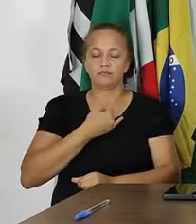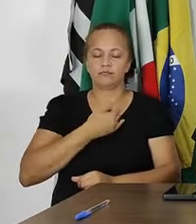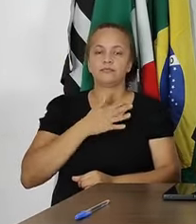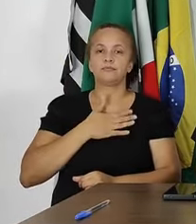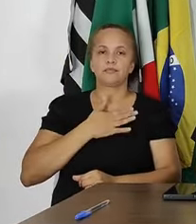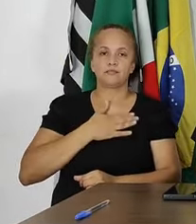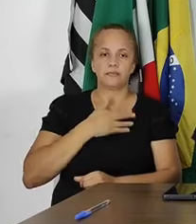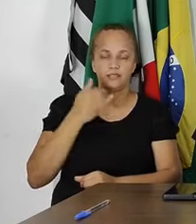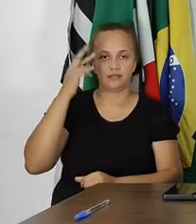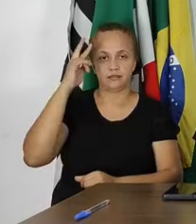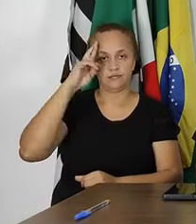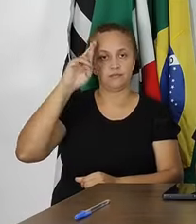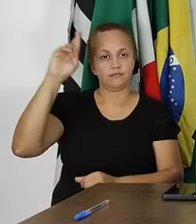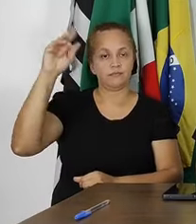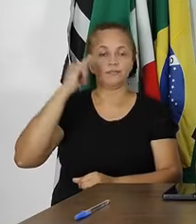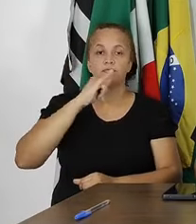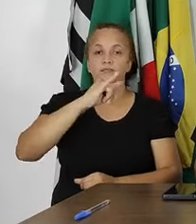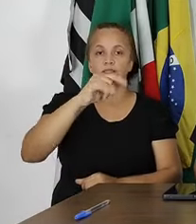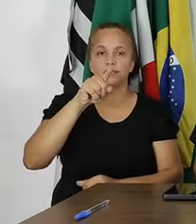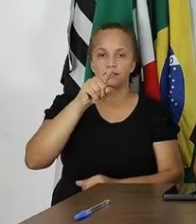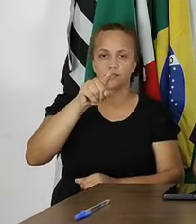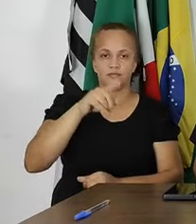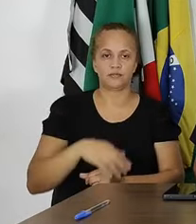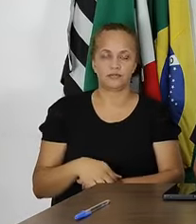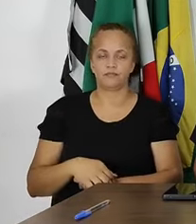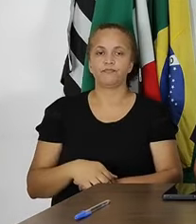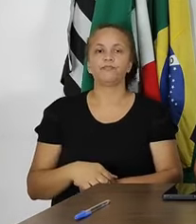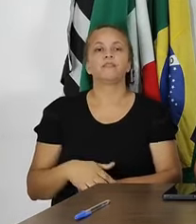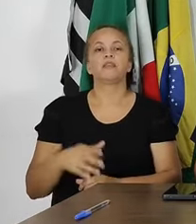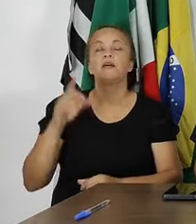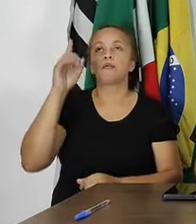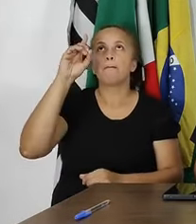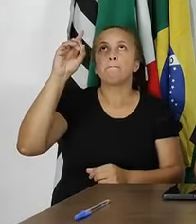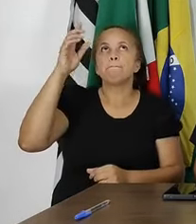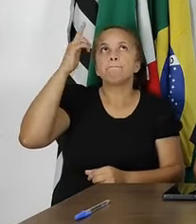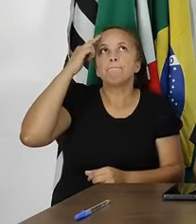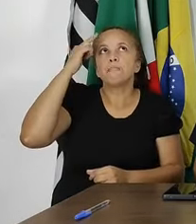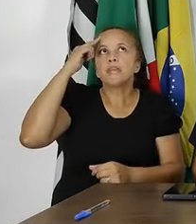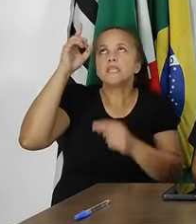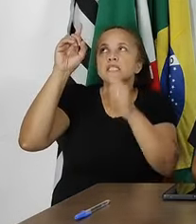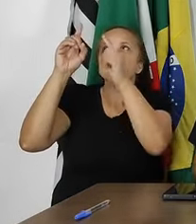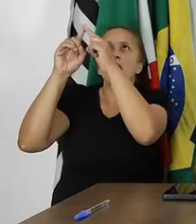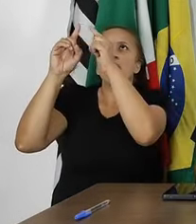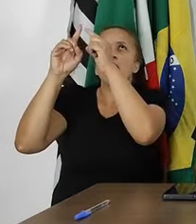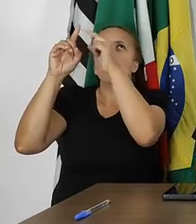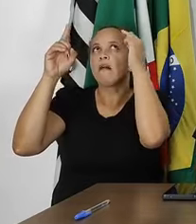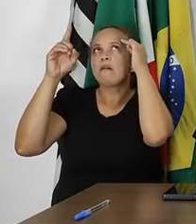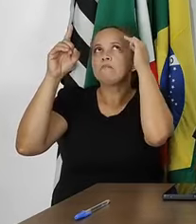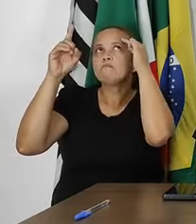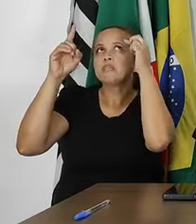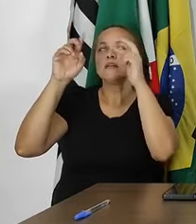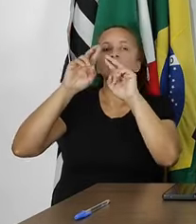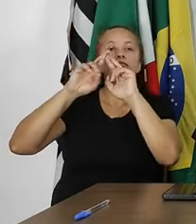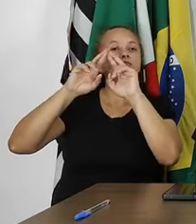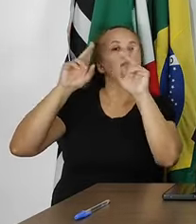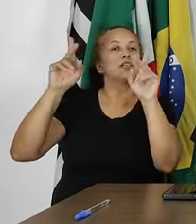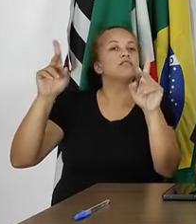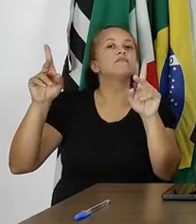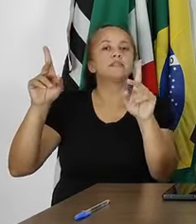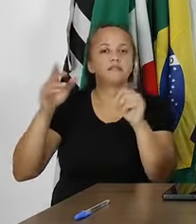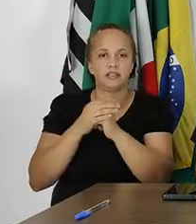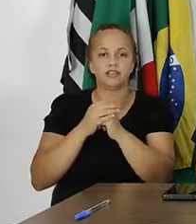Filhos, prestem atenção. Os meus pensamentos não são os vossos pensamentos. Nem